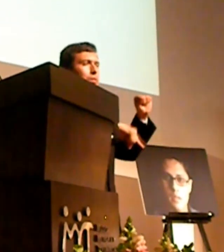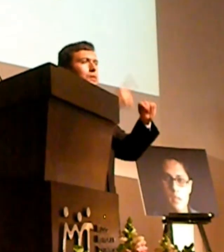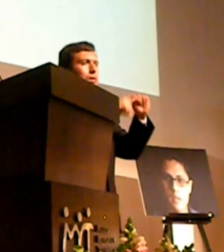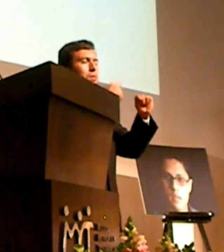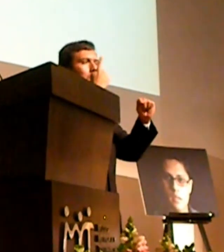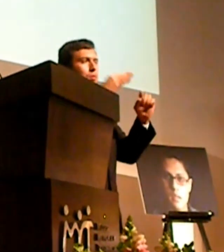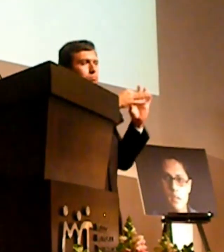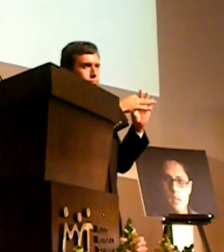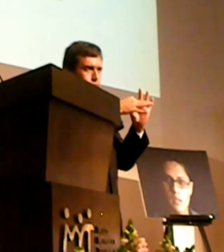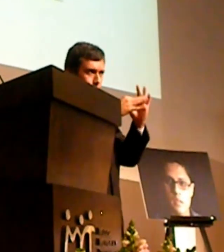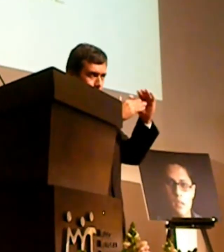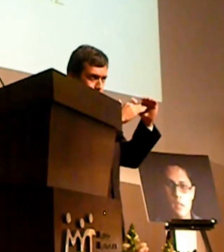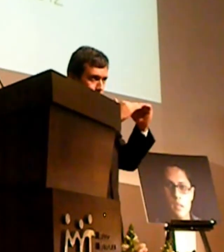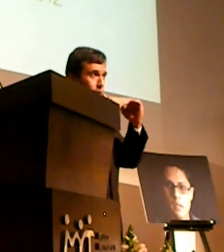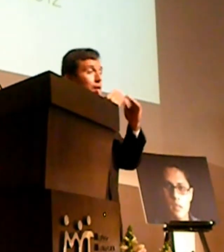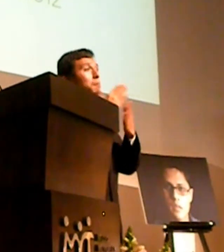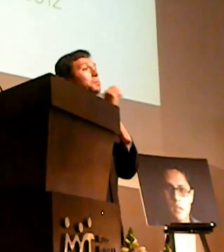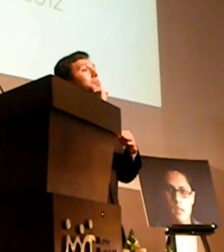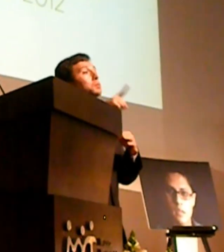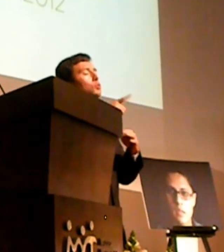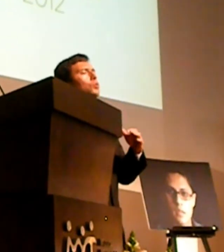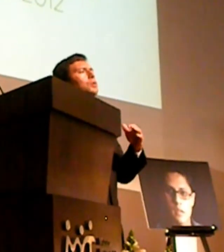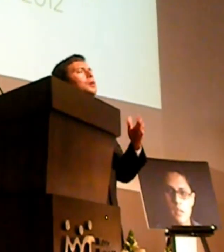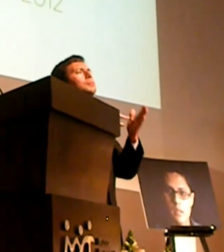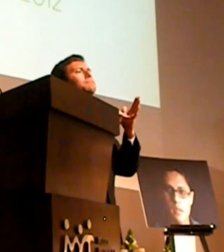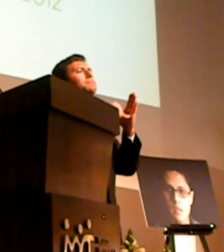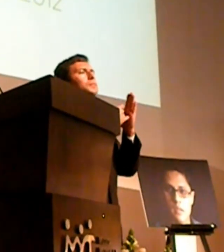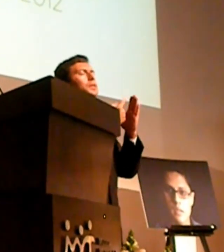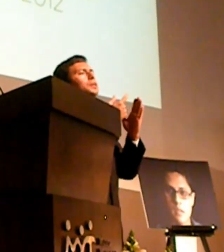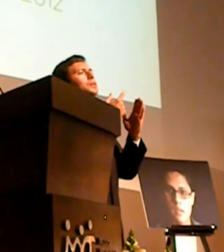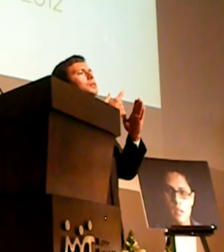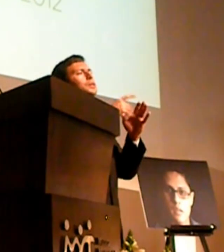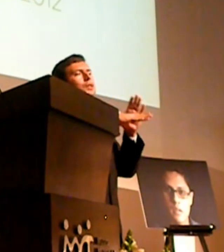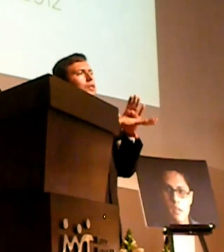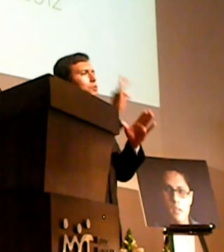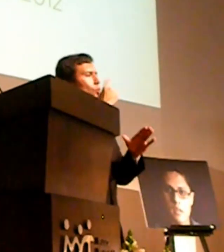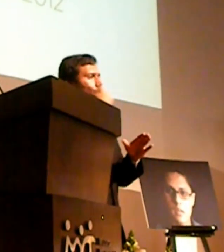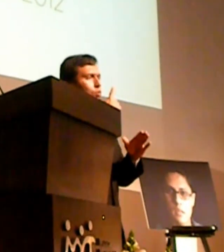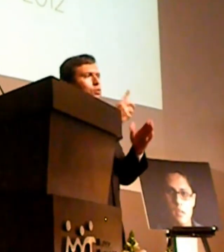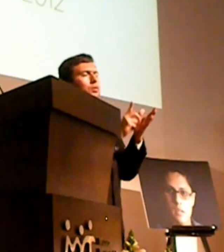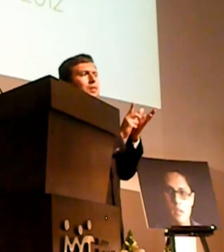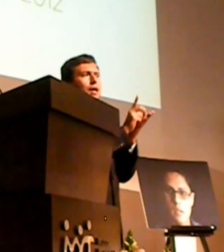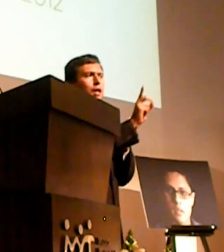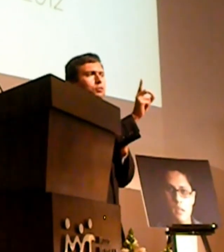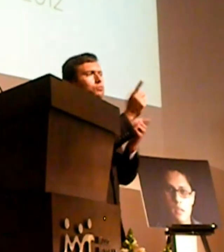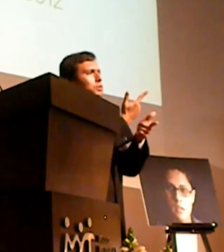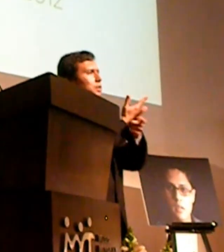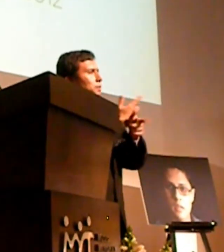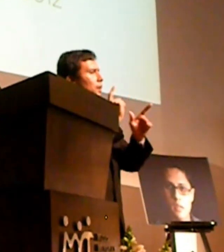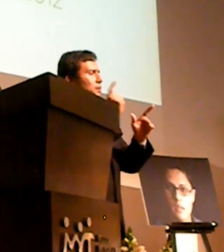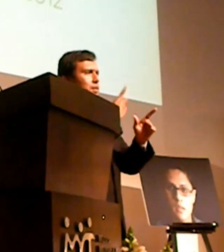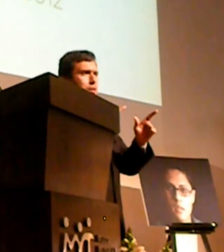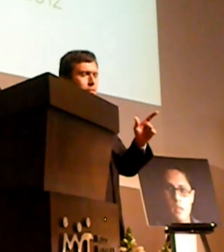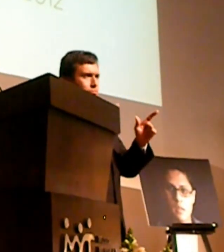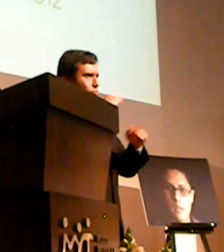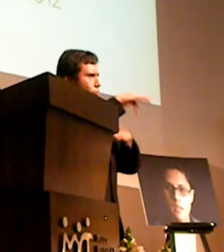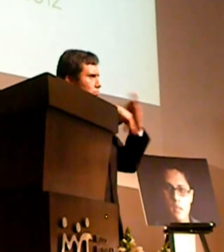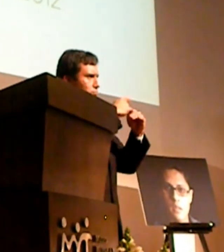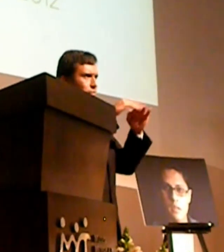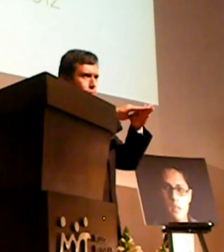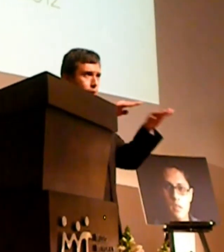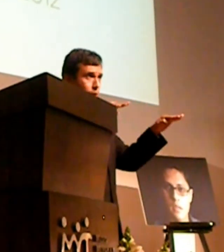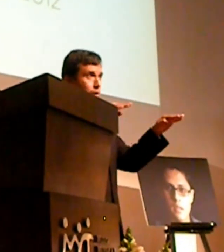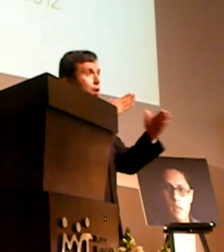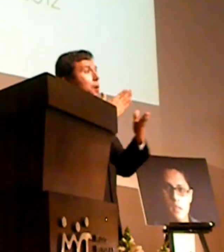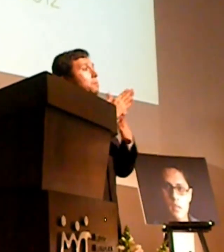la visión política de la democracia según su horizonte, que es la igualdad de trato, de derechos y libertades, y no quedarnos solo en